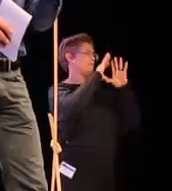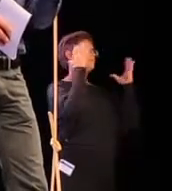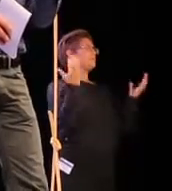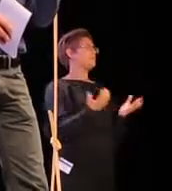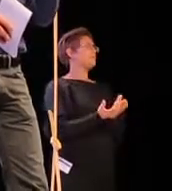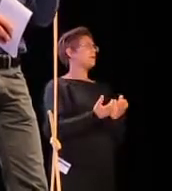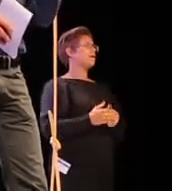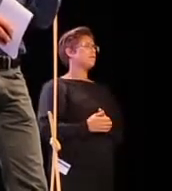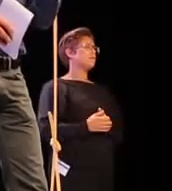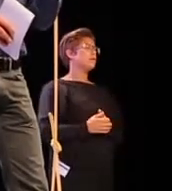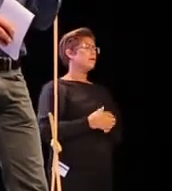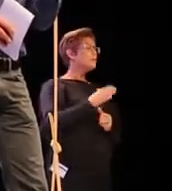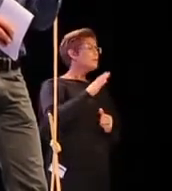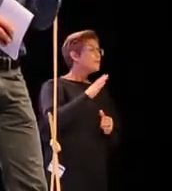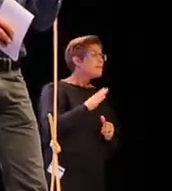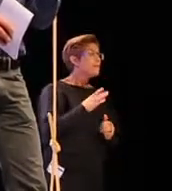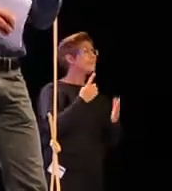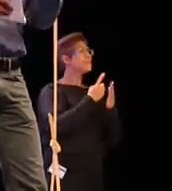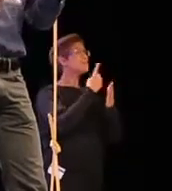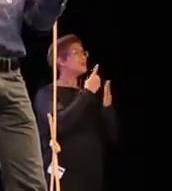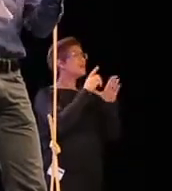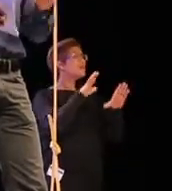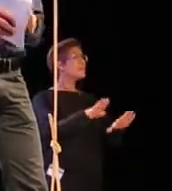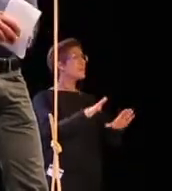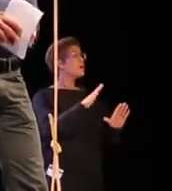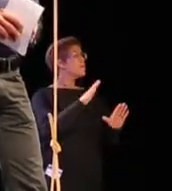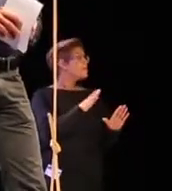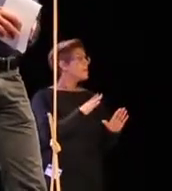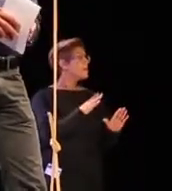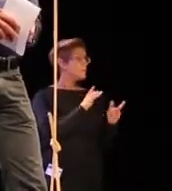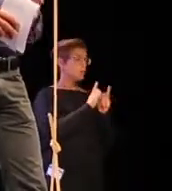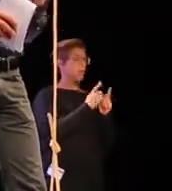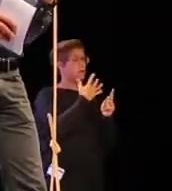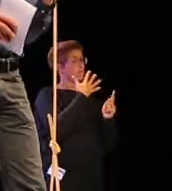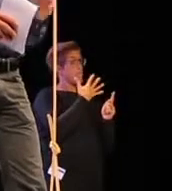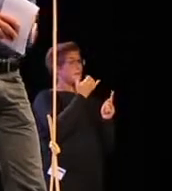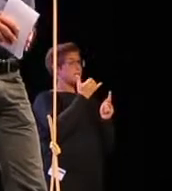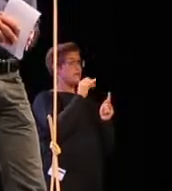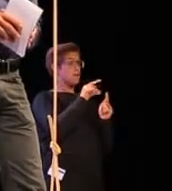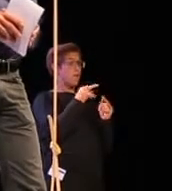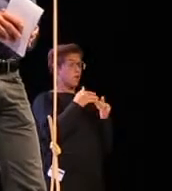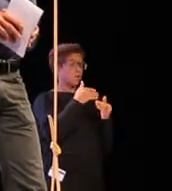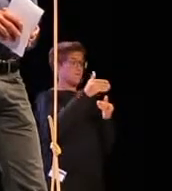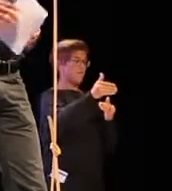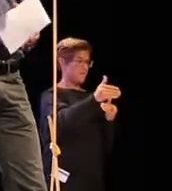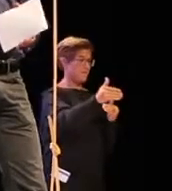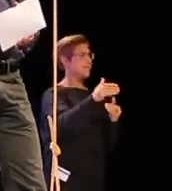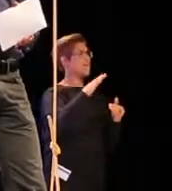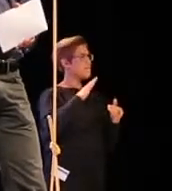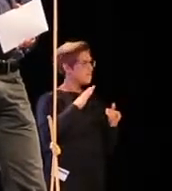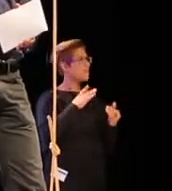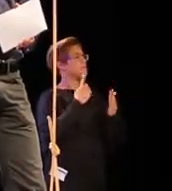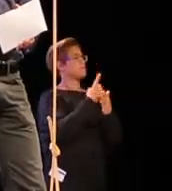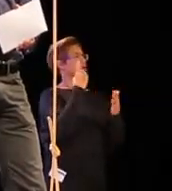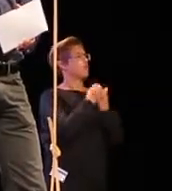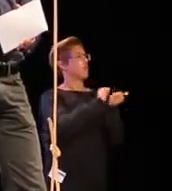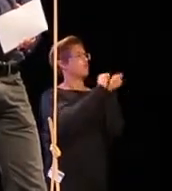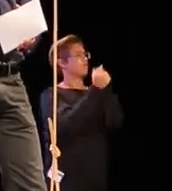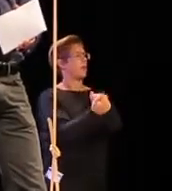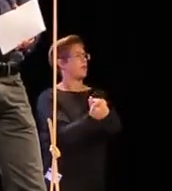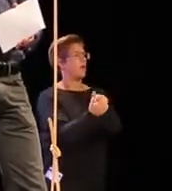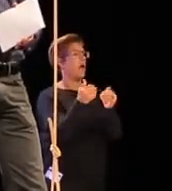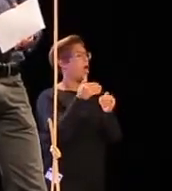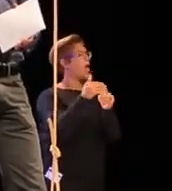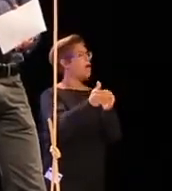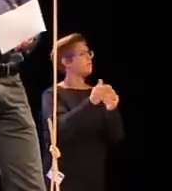är öppet, och fönstret är öppet kanske bara 5-10 år till. Och det är det som är så dramatiskt. För det handlar ju inte om att vi ska på